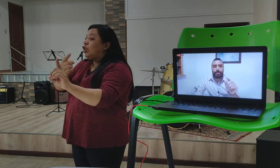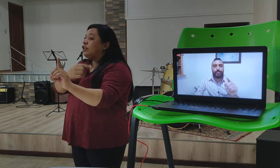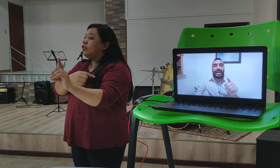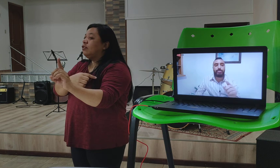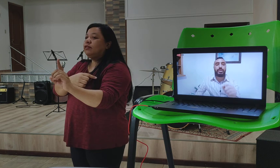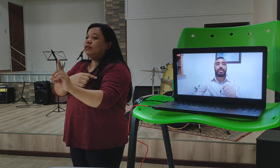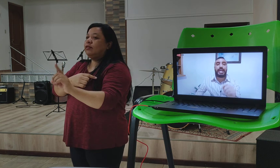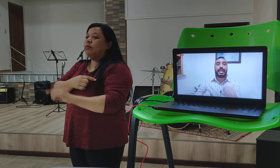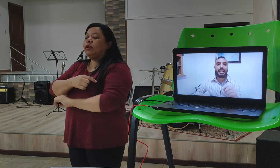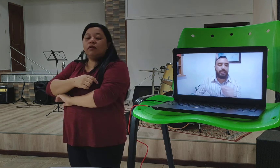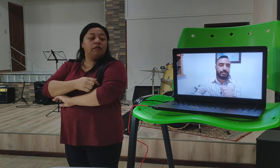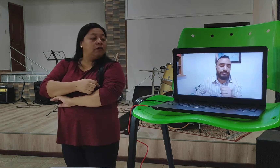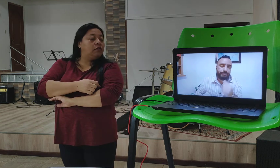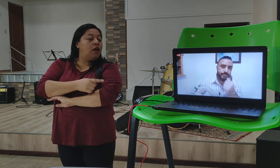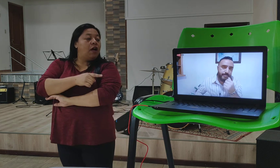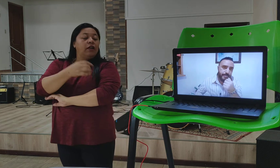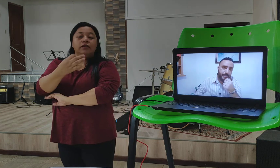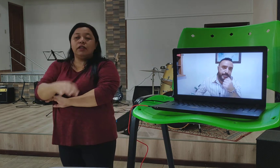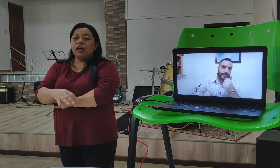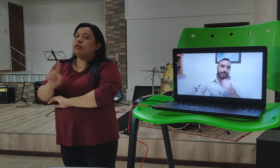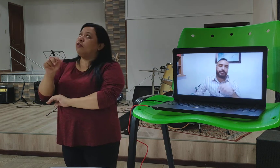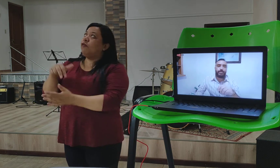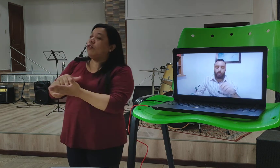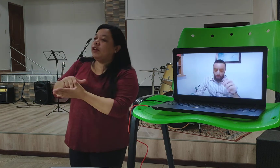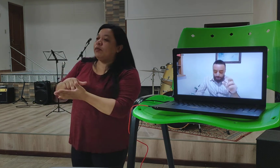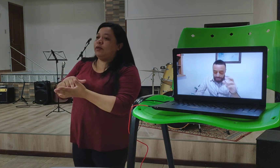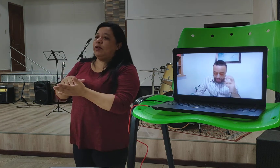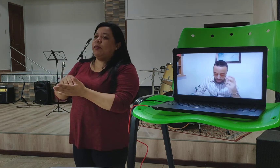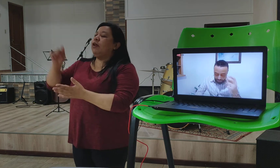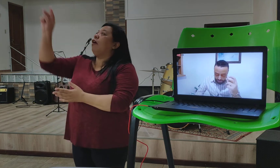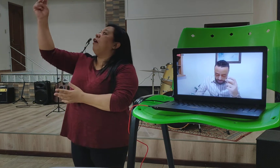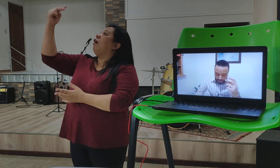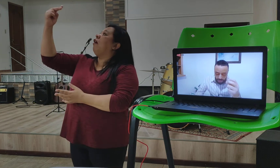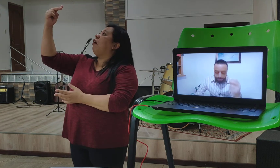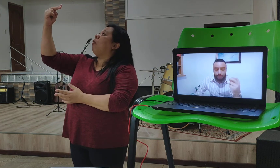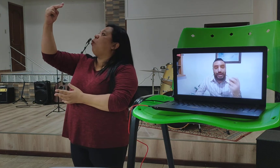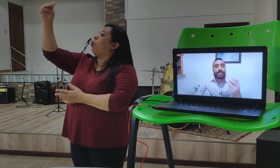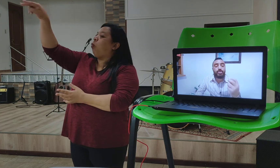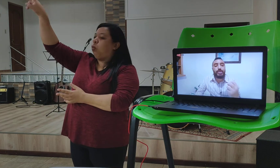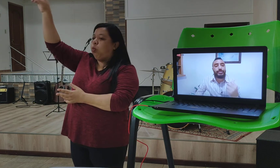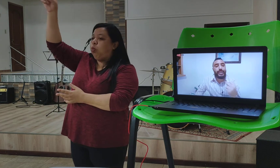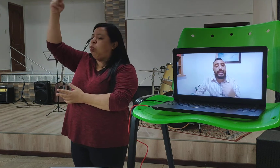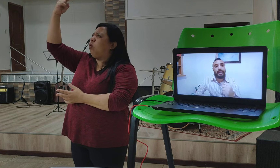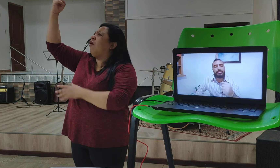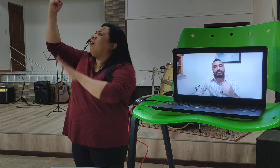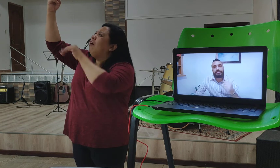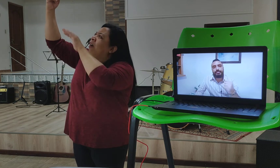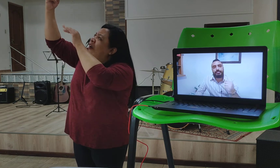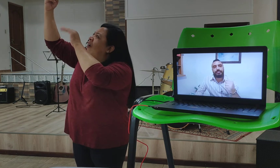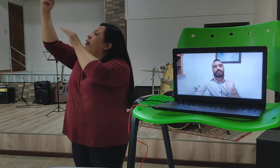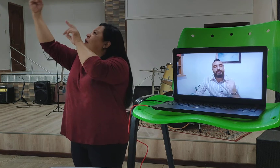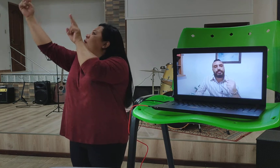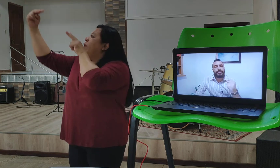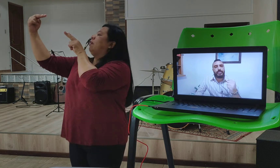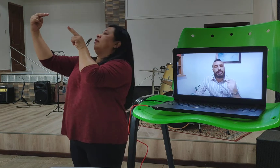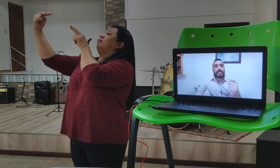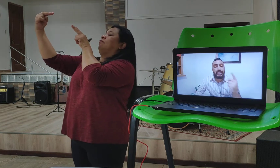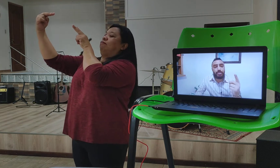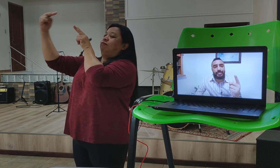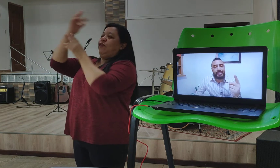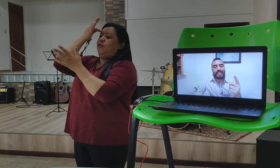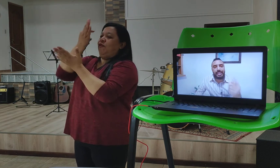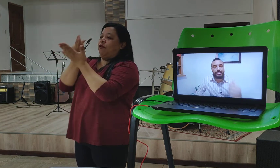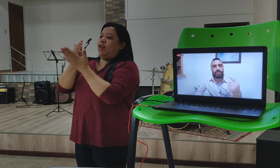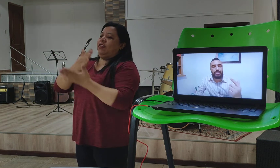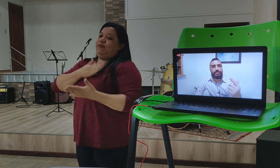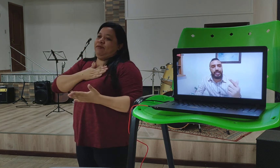objetivo de provar o seu caráter, com o objetivo de provar a sua fé. Se